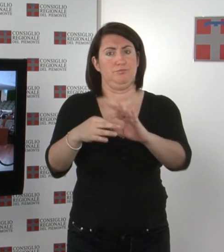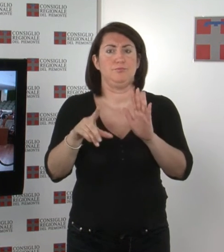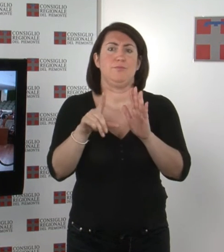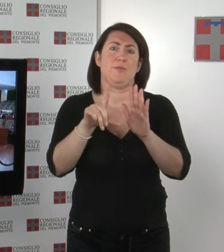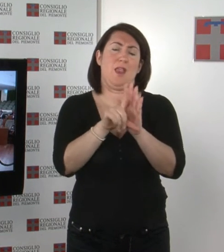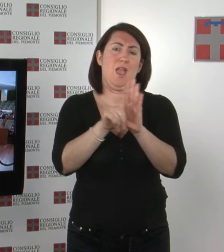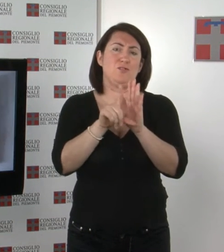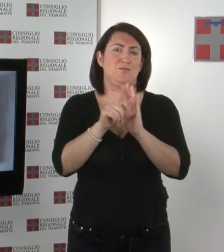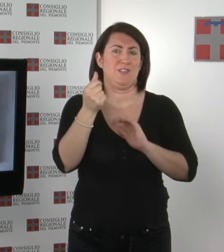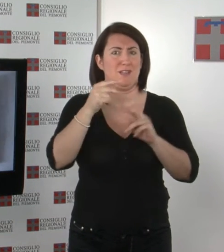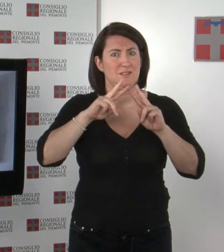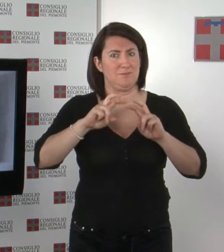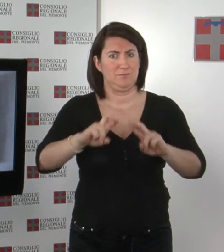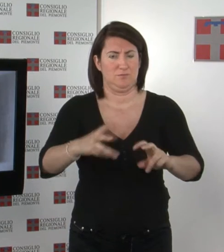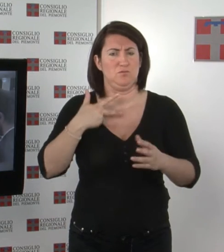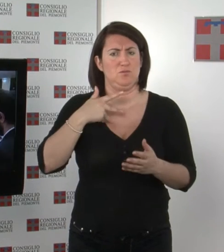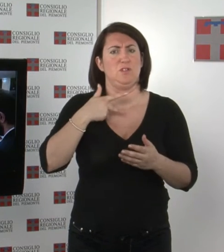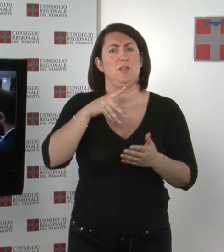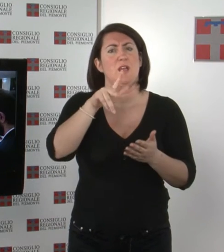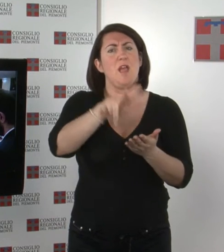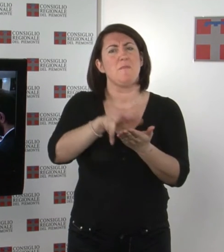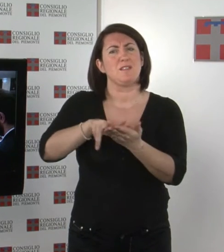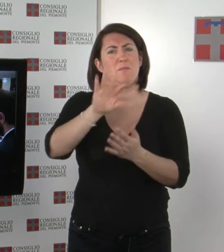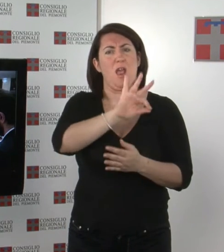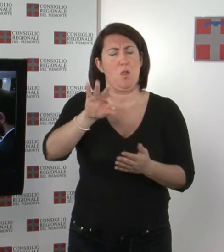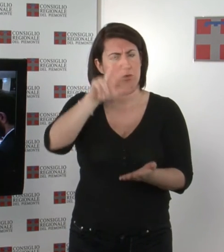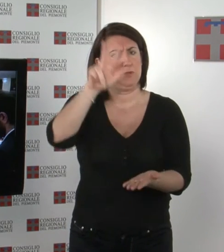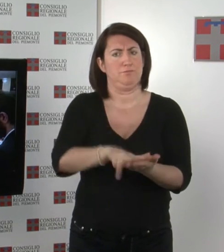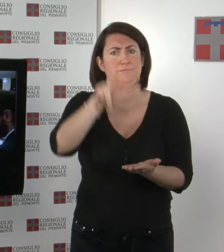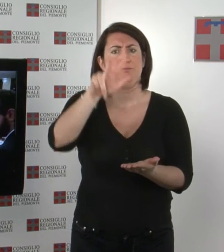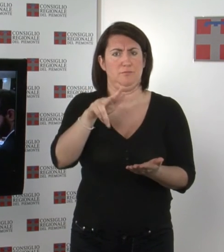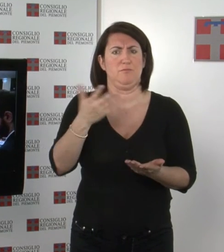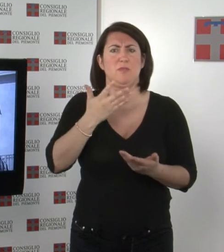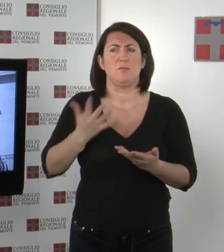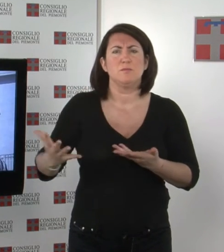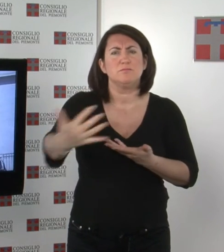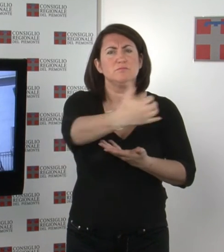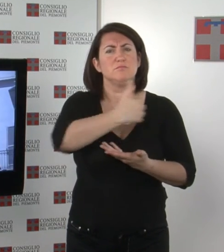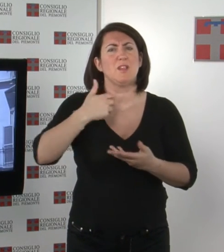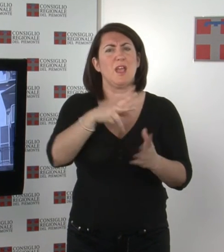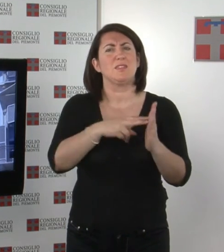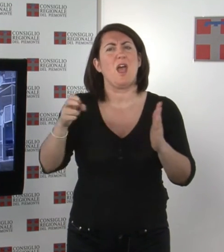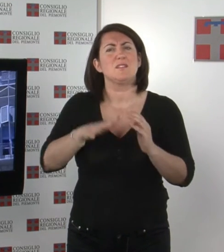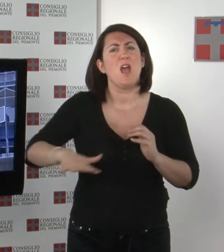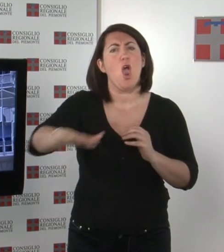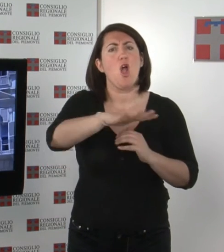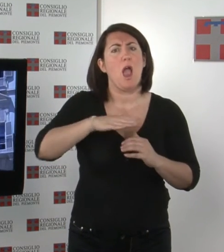alcuni emendamenti, compreso quello che stabilisce che l'attività di accertamento e riscossione dei tributi locali sia in futuro attuata